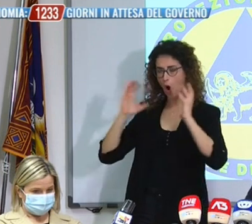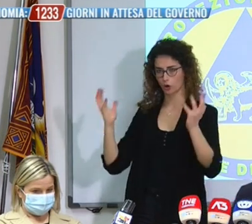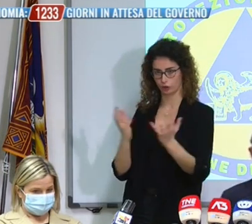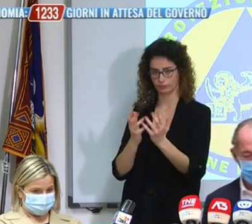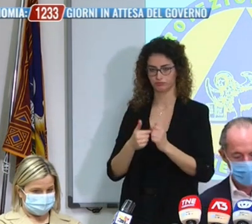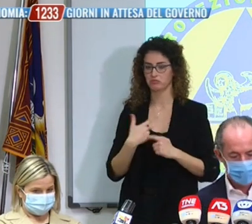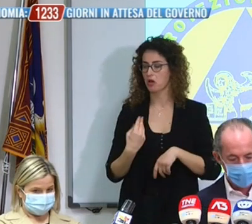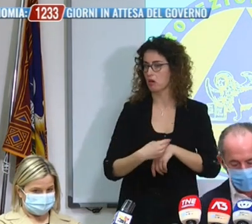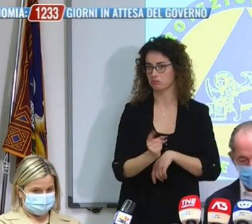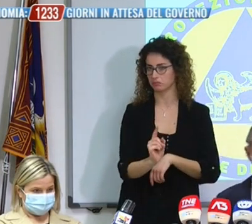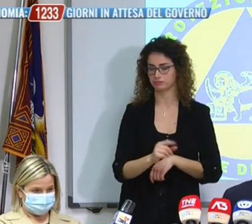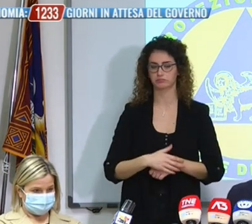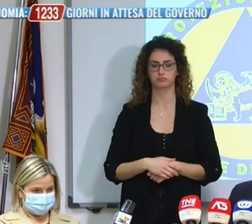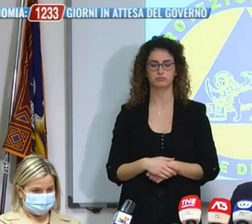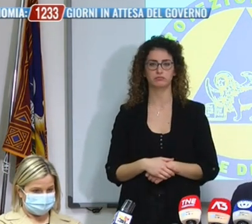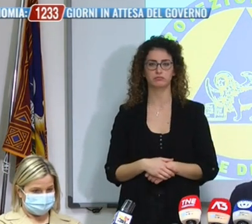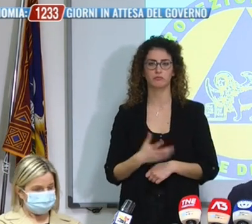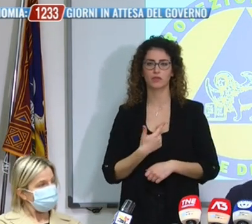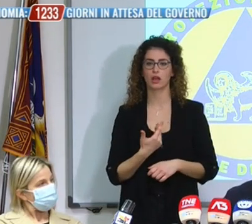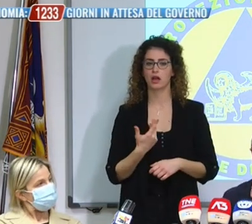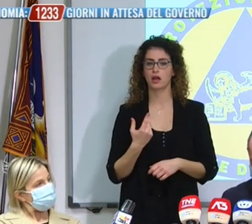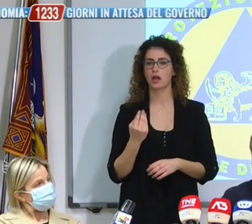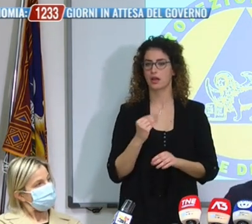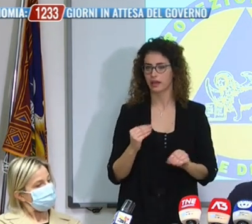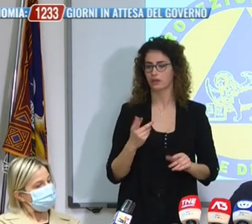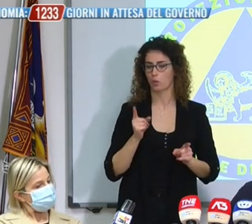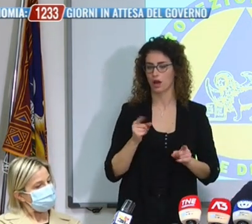non aggiungo altro. Abbiamo chiesto l'apertura